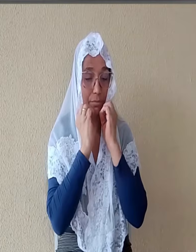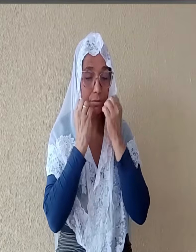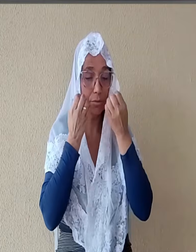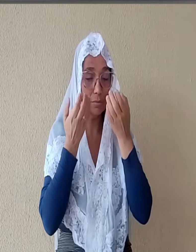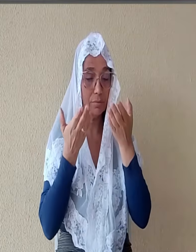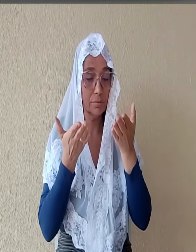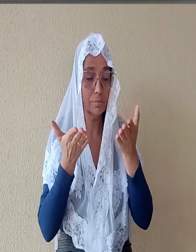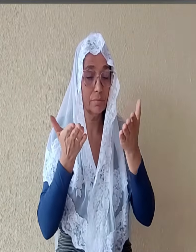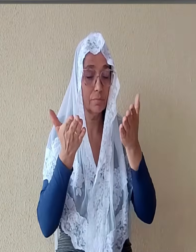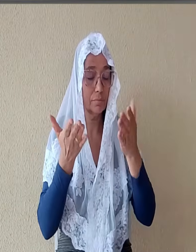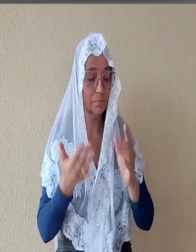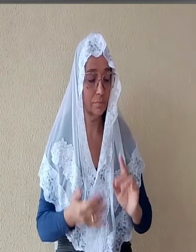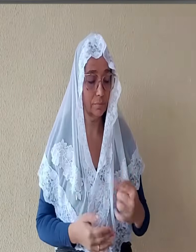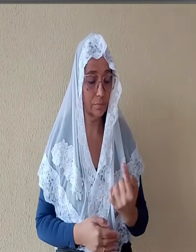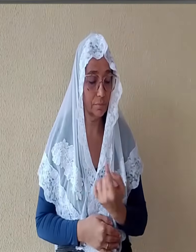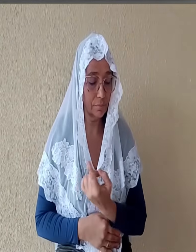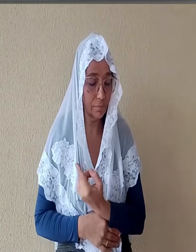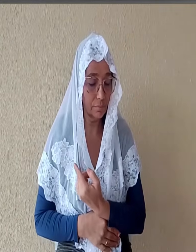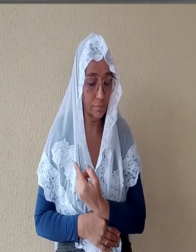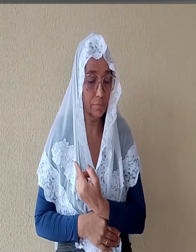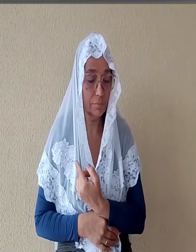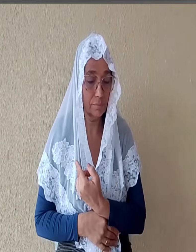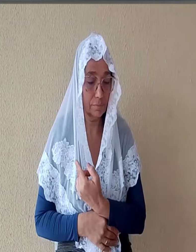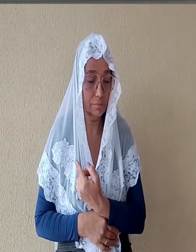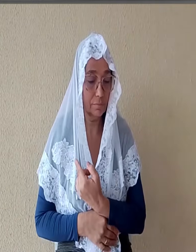nosso meio.